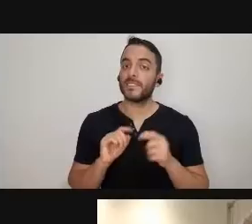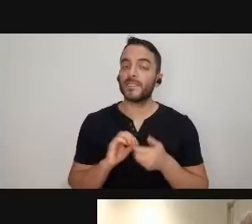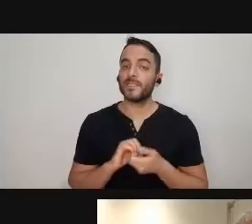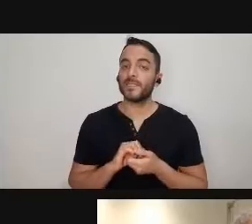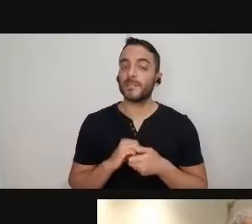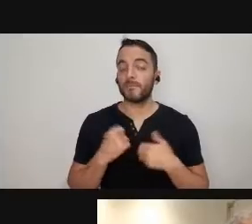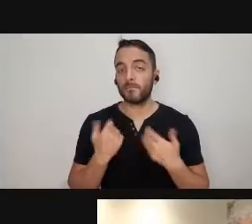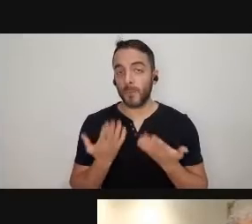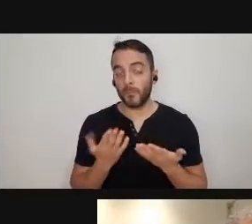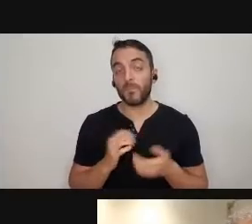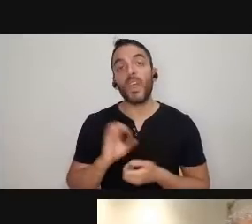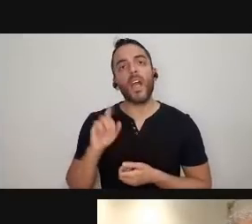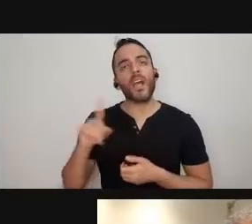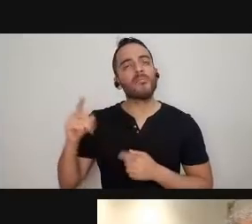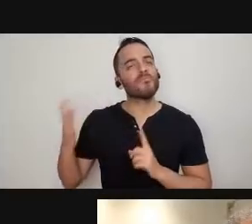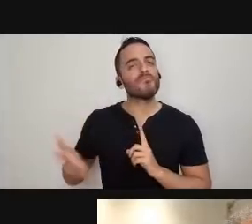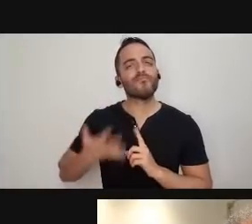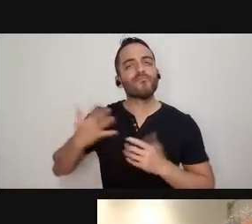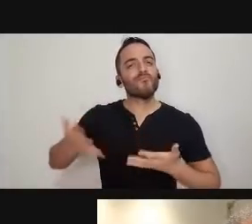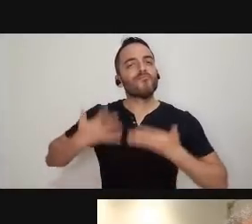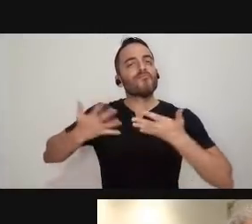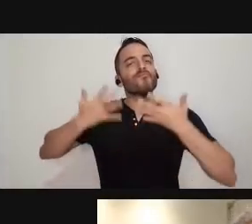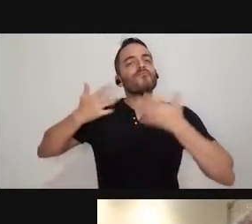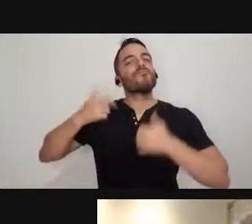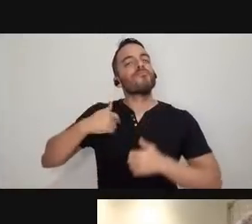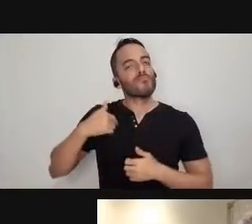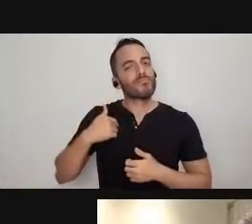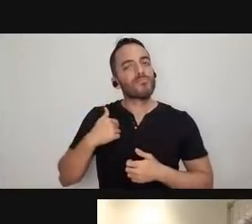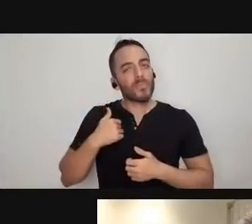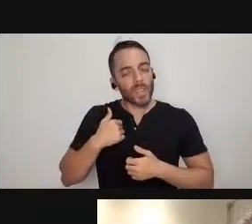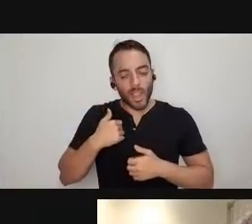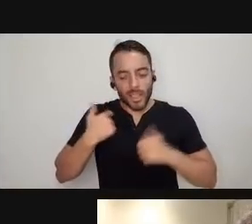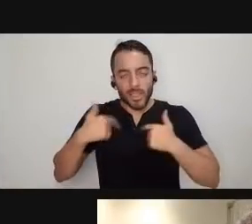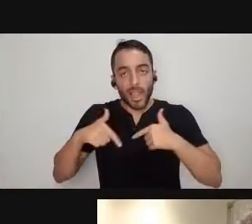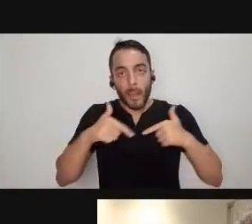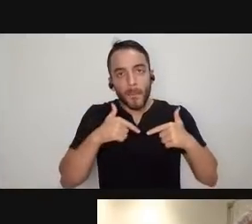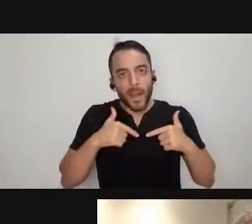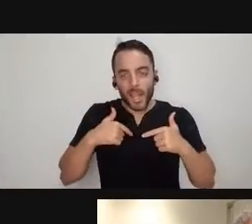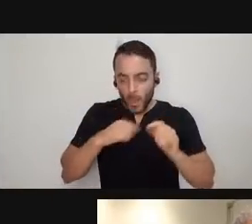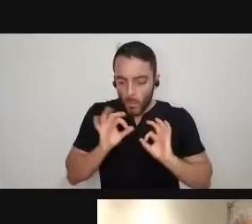um grande inspirador do meu trabalho. Ele que foi, enfim,